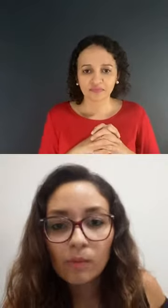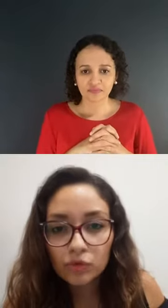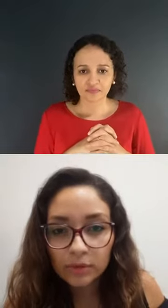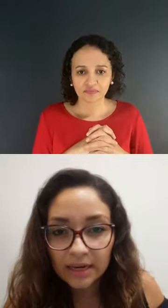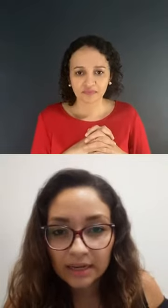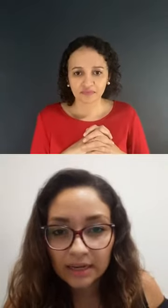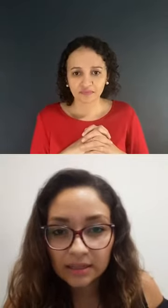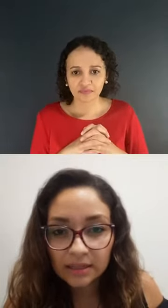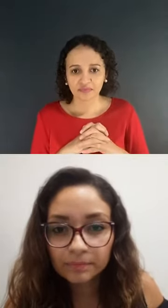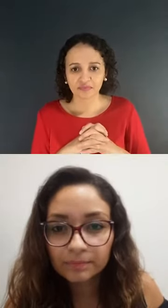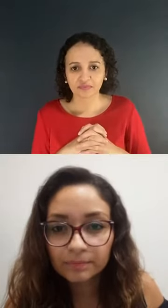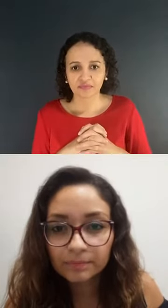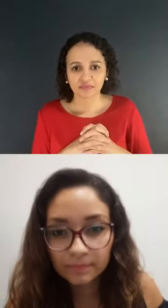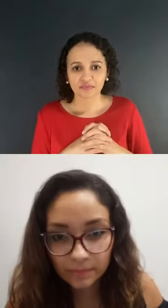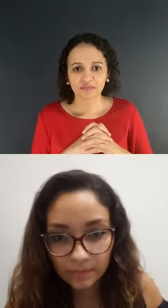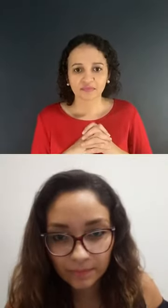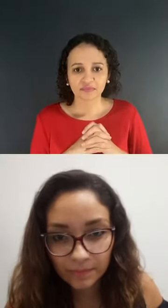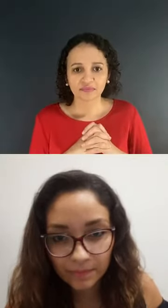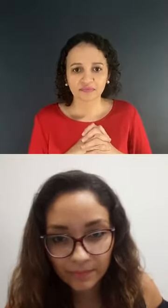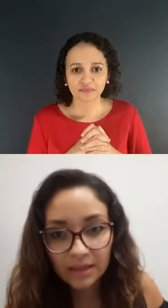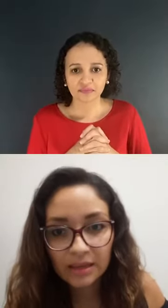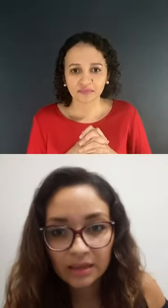Como ajudar, né?